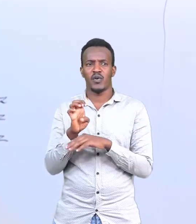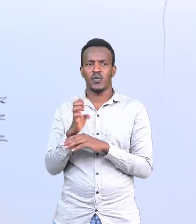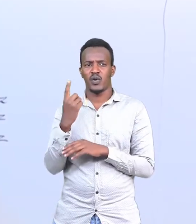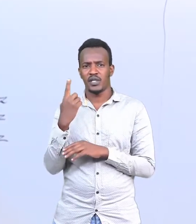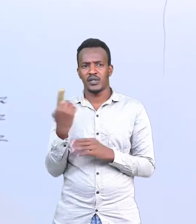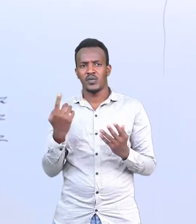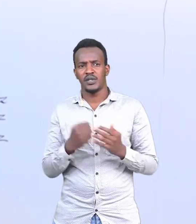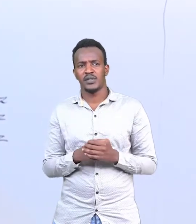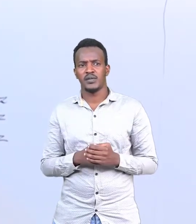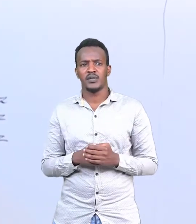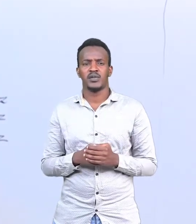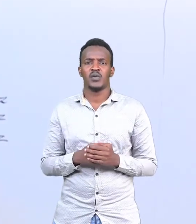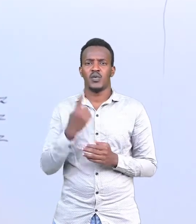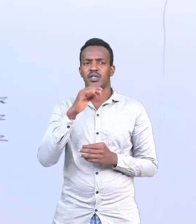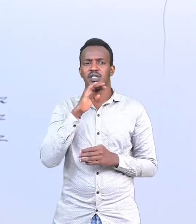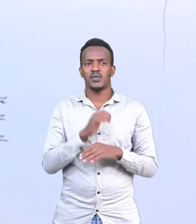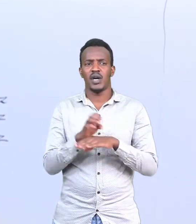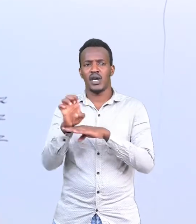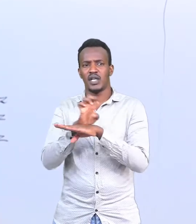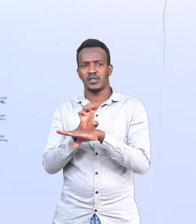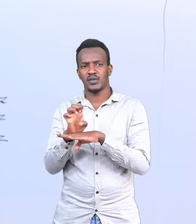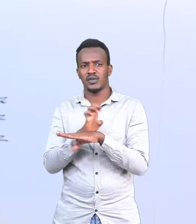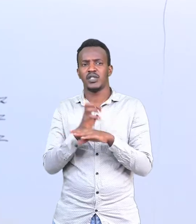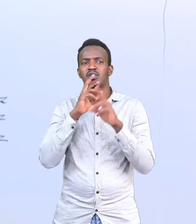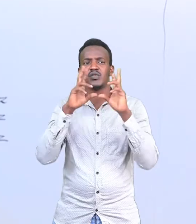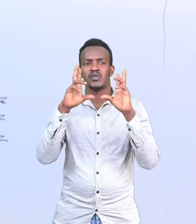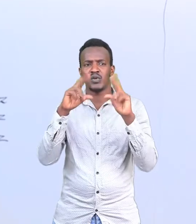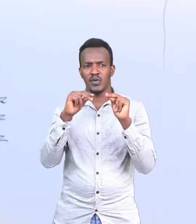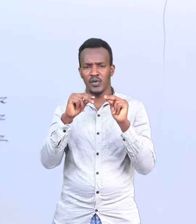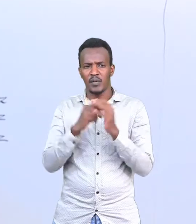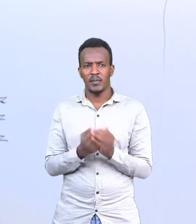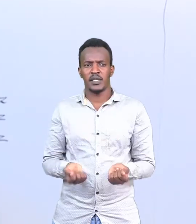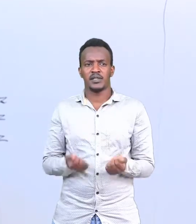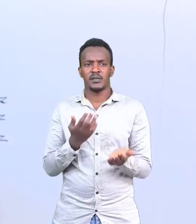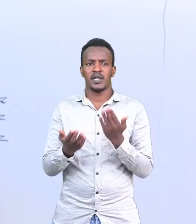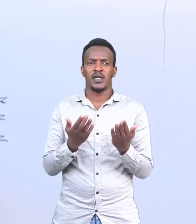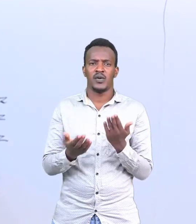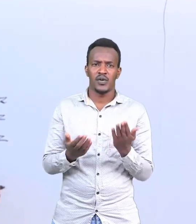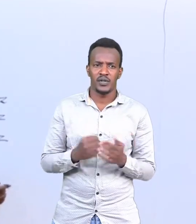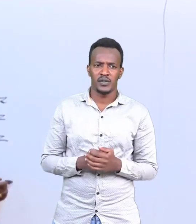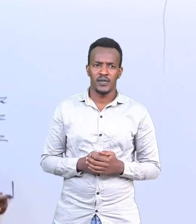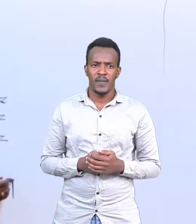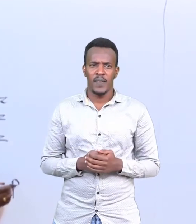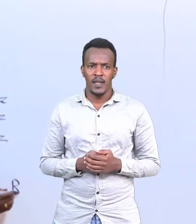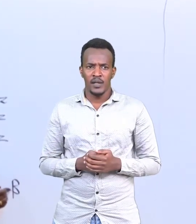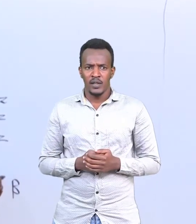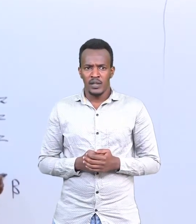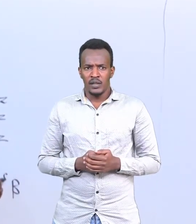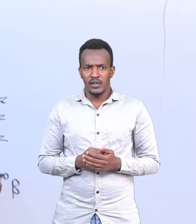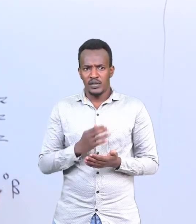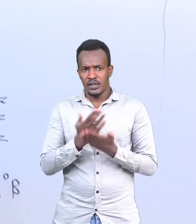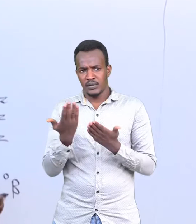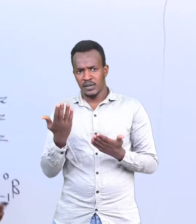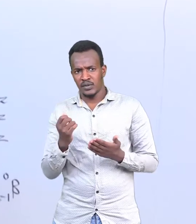waxay ahaayeen mid uu xaa electron electronku maas number male laakiin charge buu leeyahay ama sidoo kale waxay ahayd qaybti ahayd beta oo